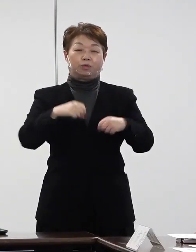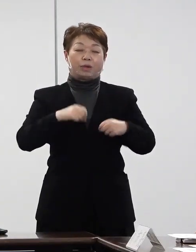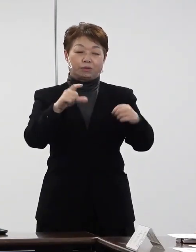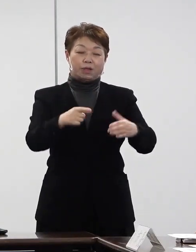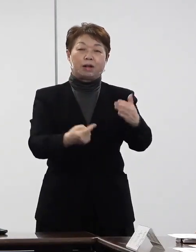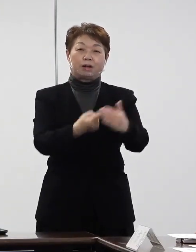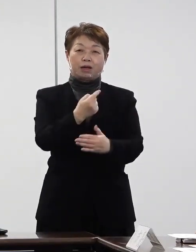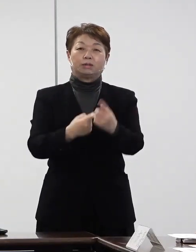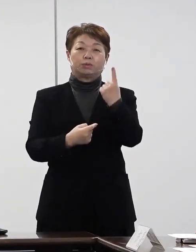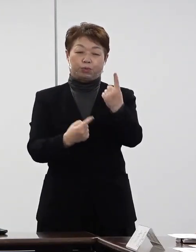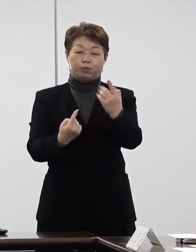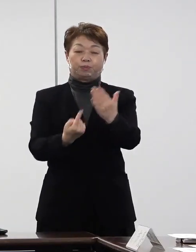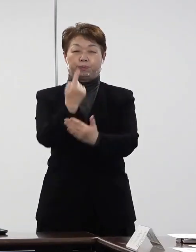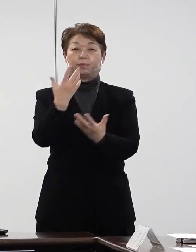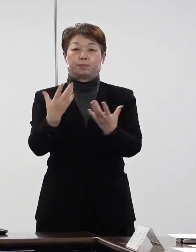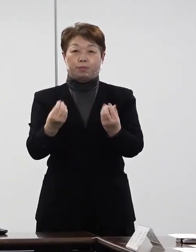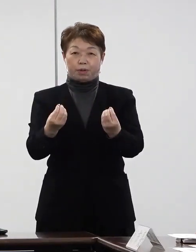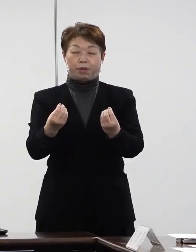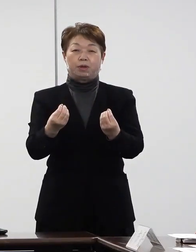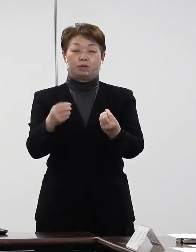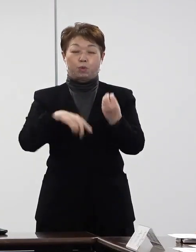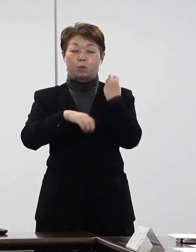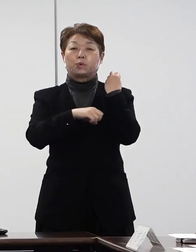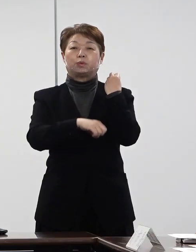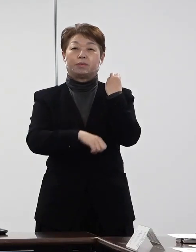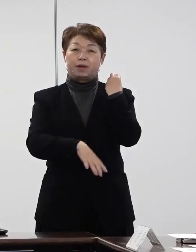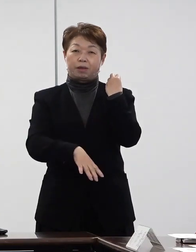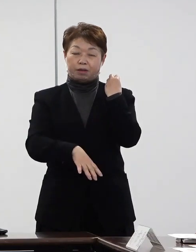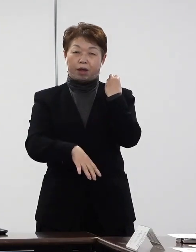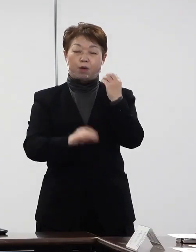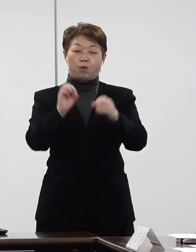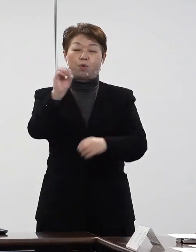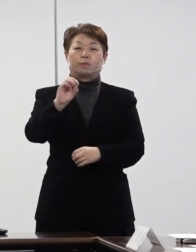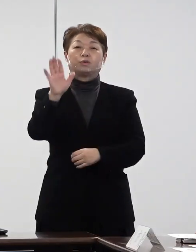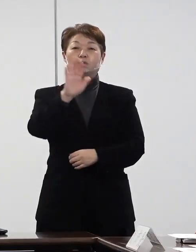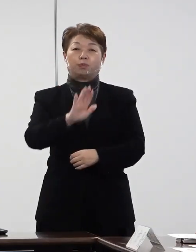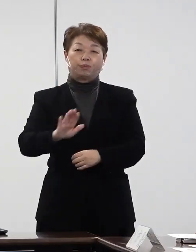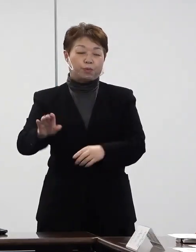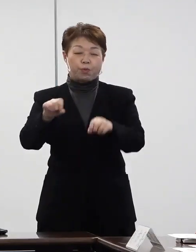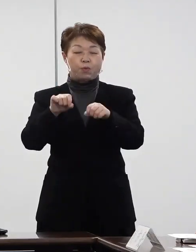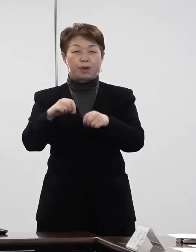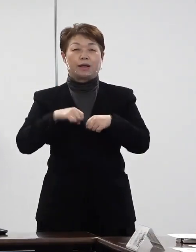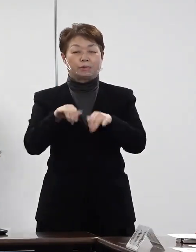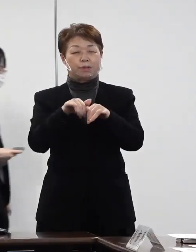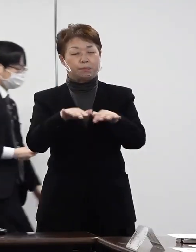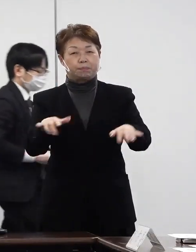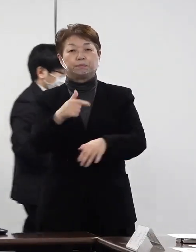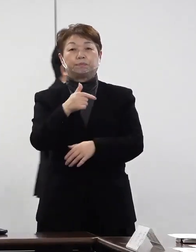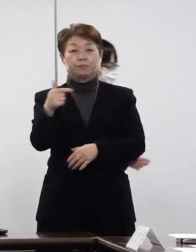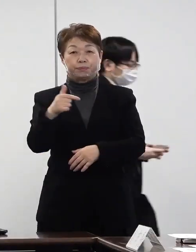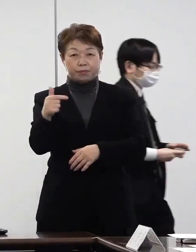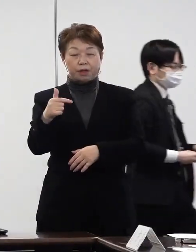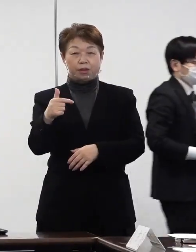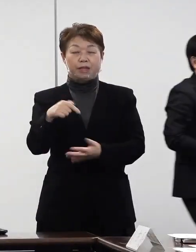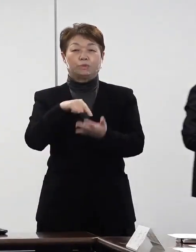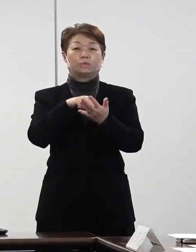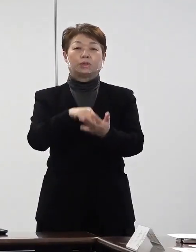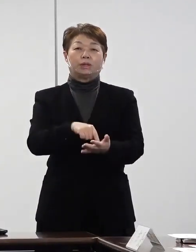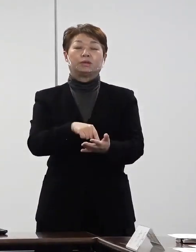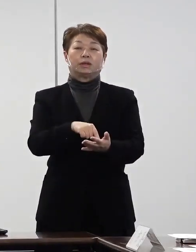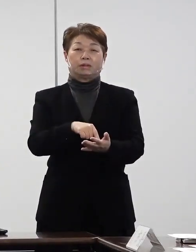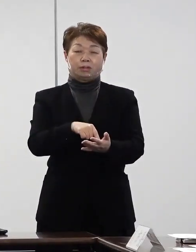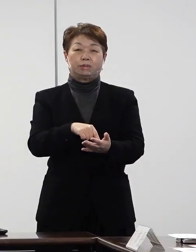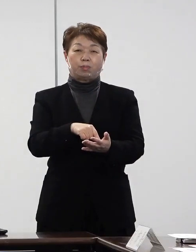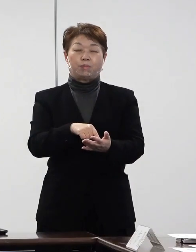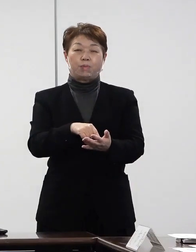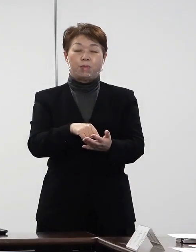発生しました。このことを踏まえ、またオミクロン株の感染力の強さを念頭に置きつつ、重点的疫学調